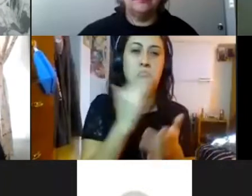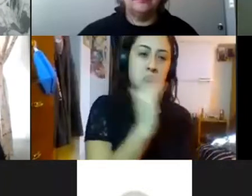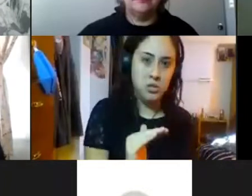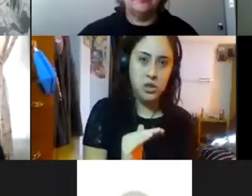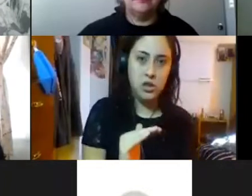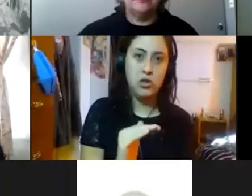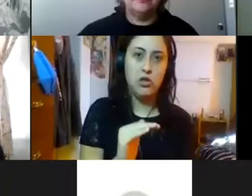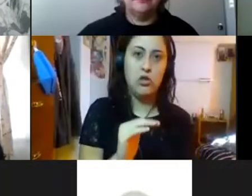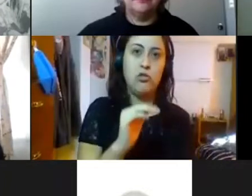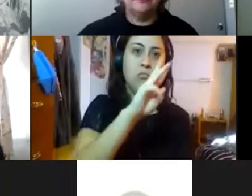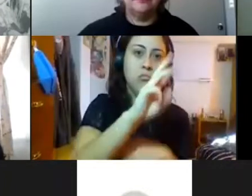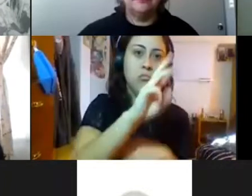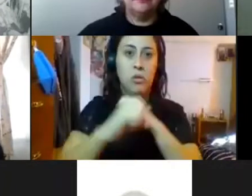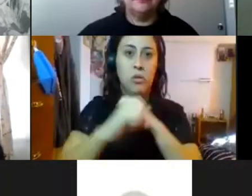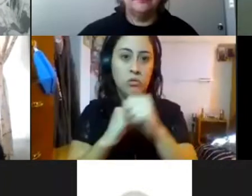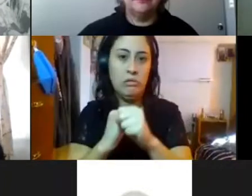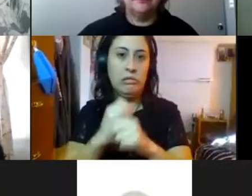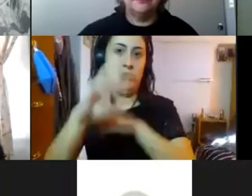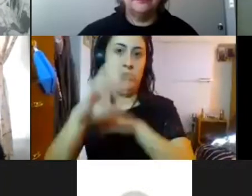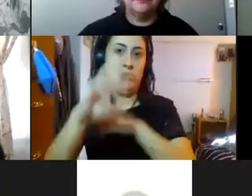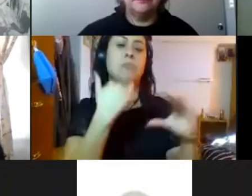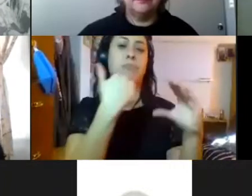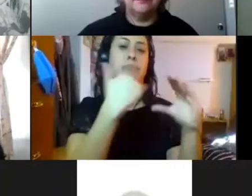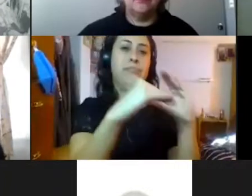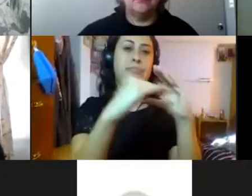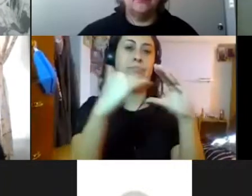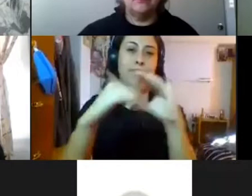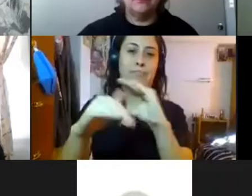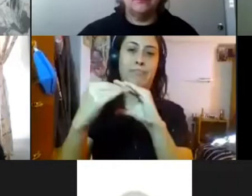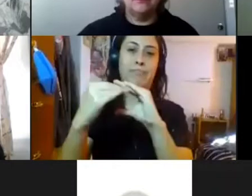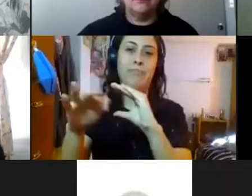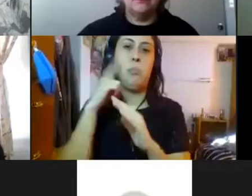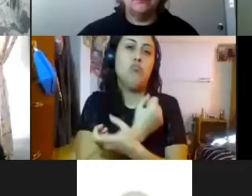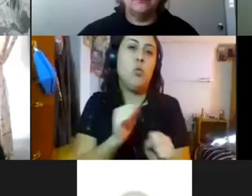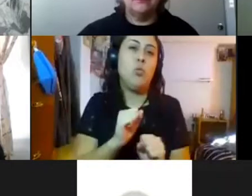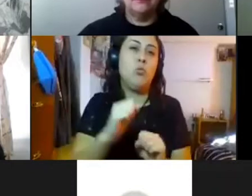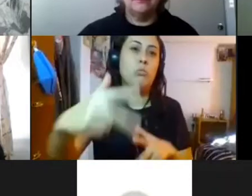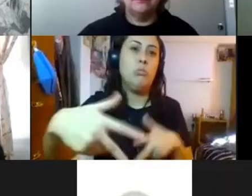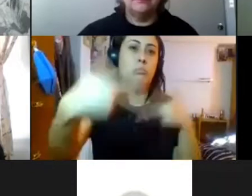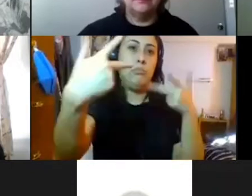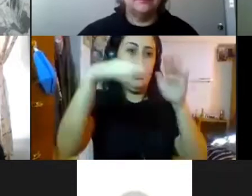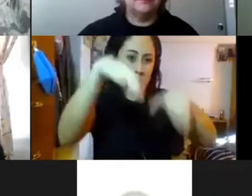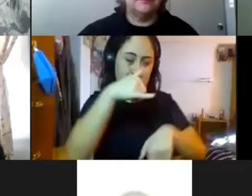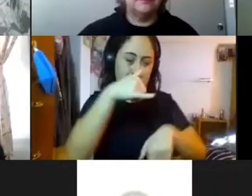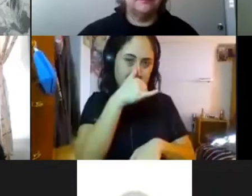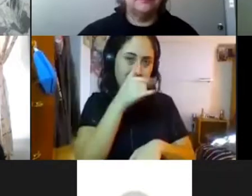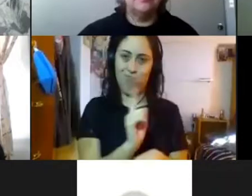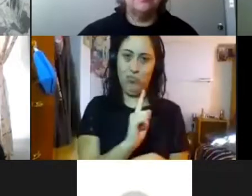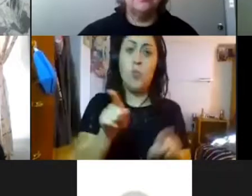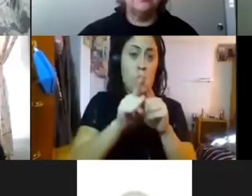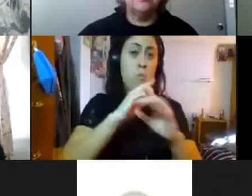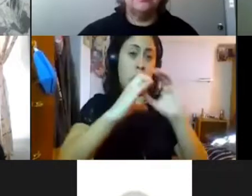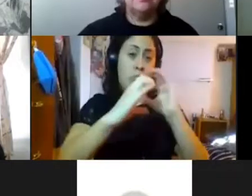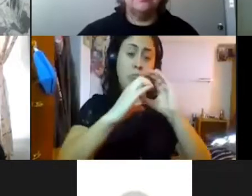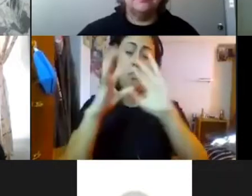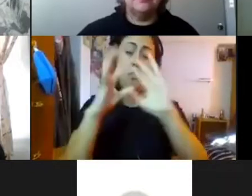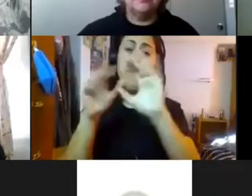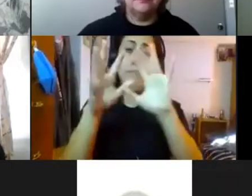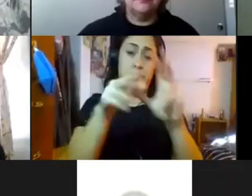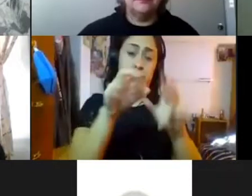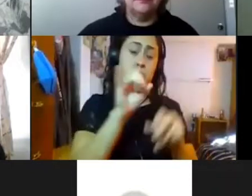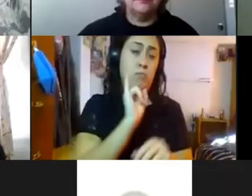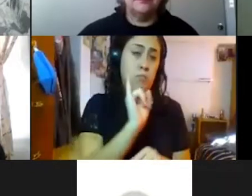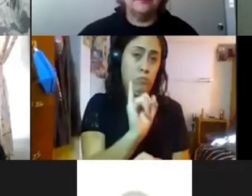una vinculación sincrónica, por ejemplo. Hemos tenido comunicación con las familias porque en la escuela